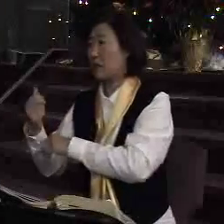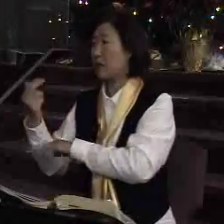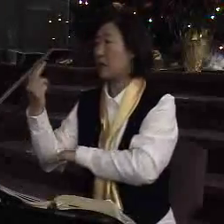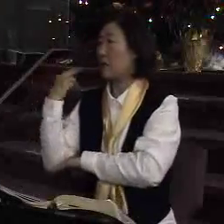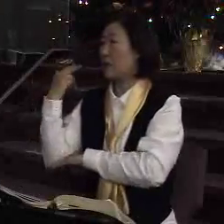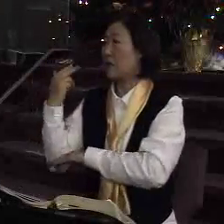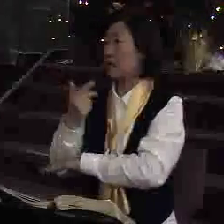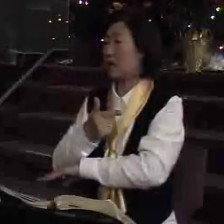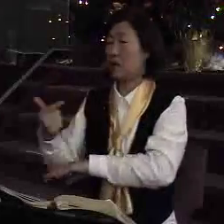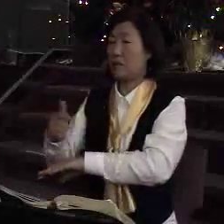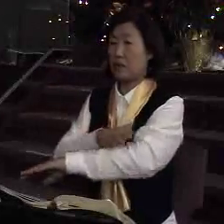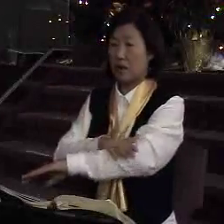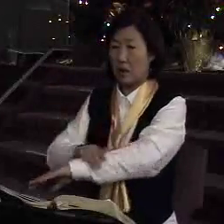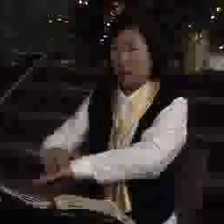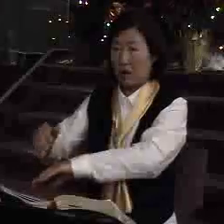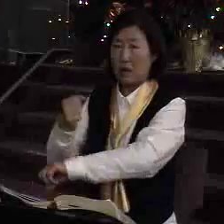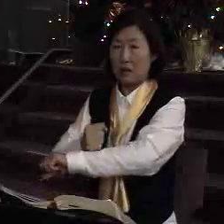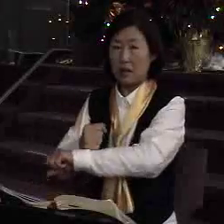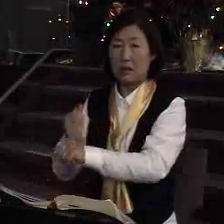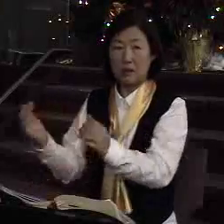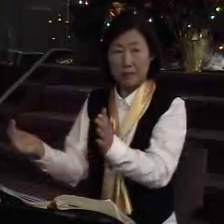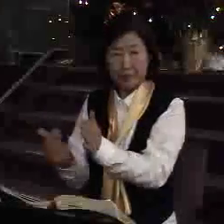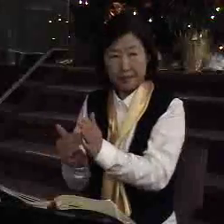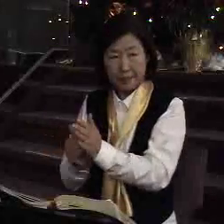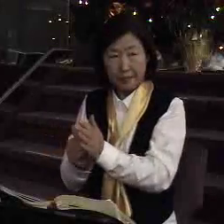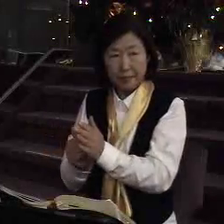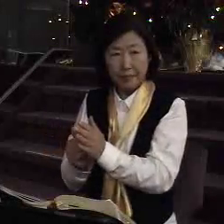해 너무 잘하셨습니다.